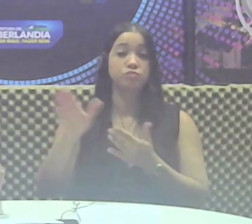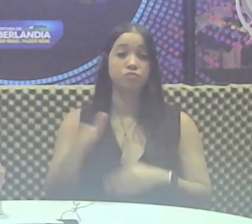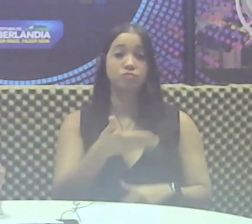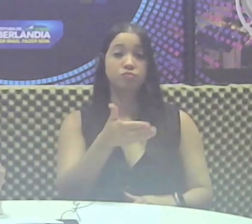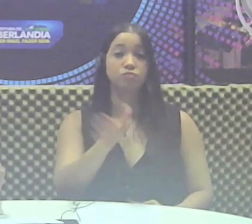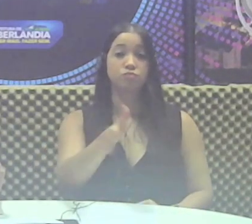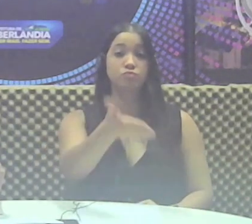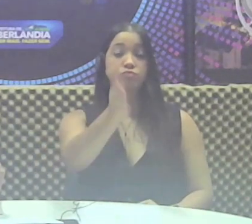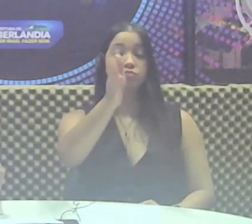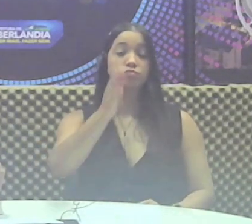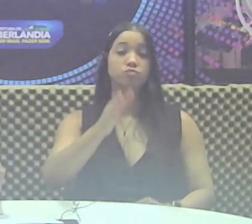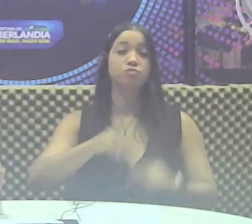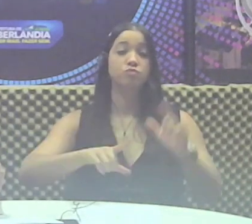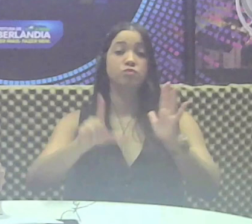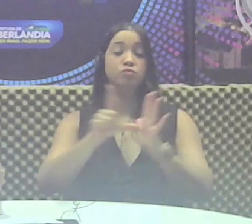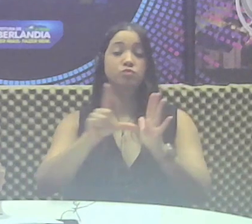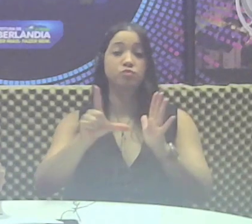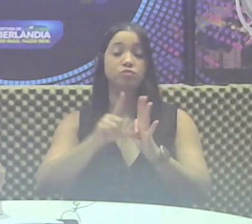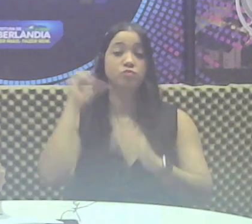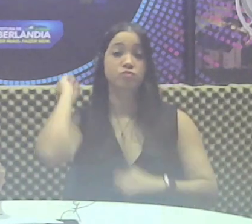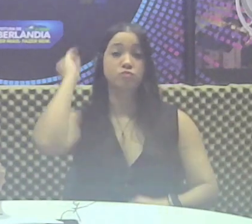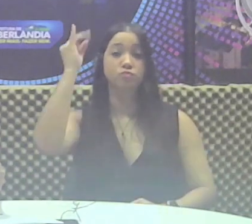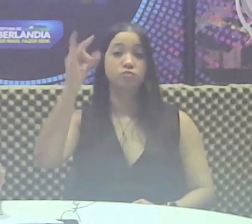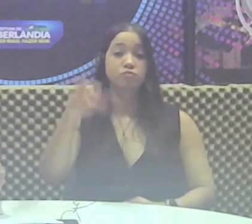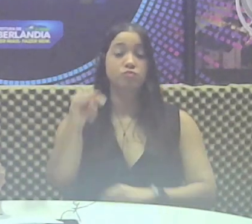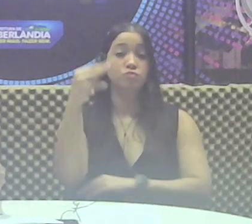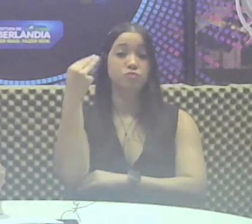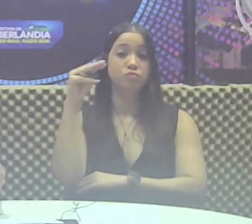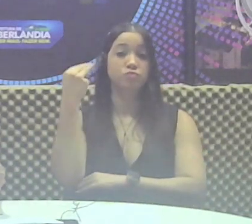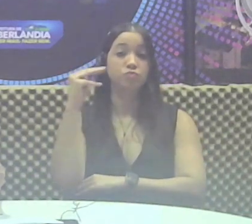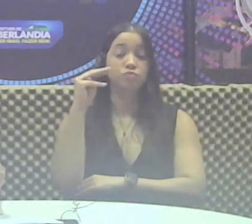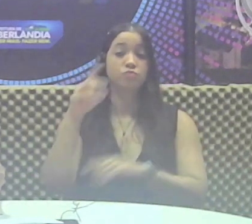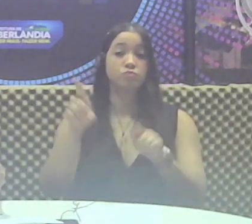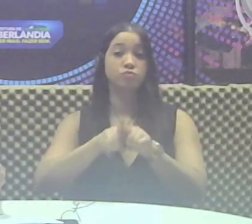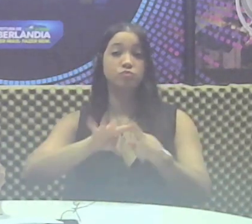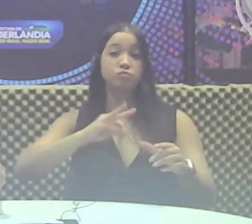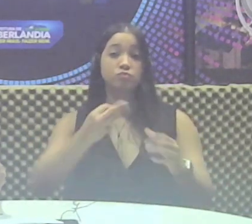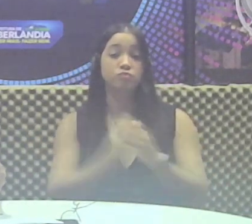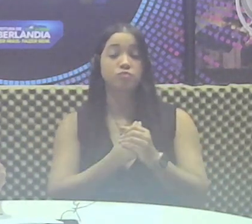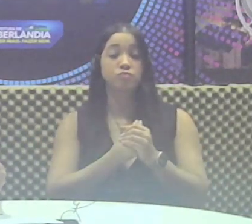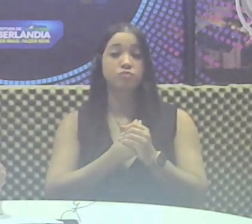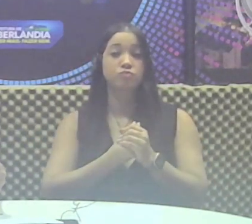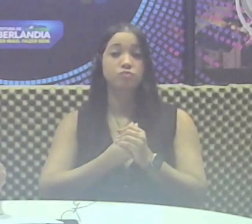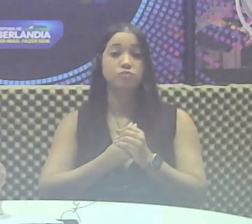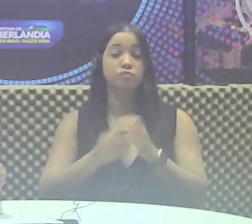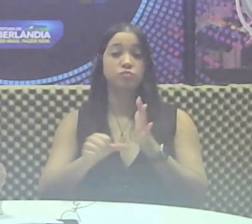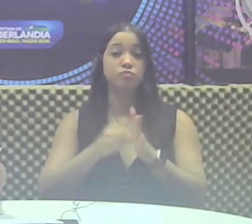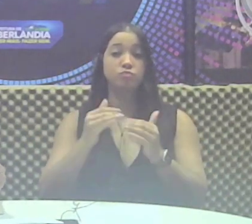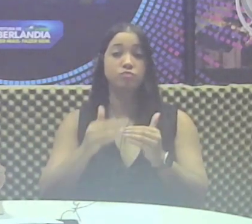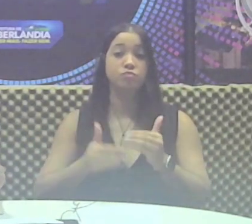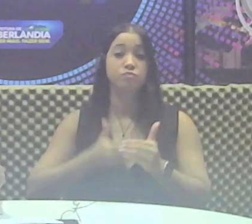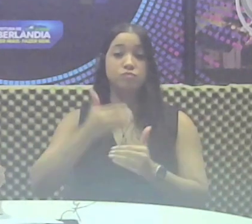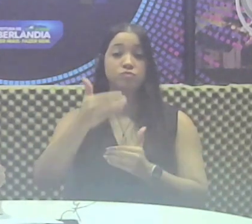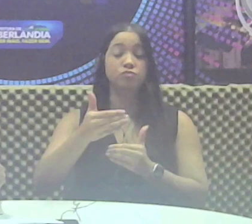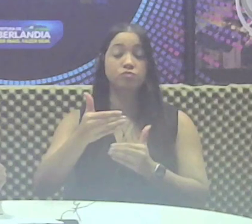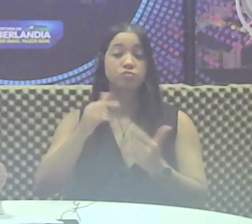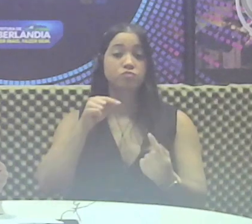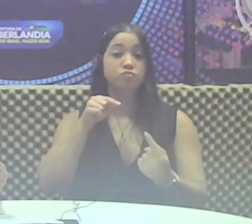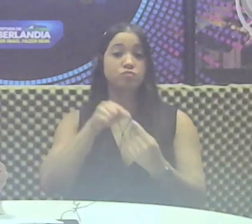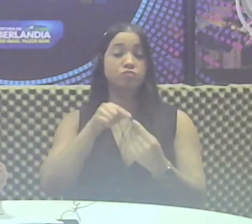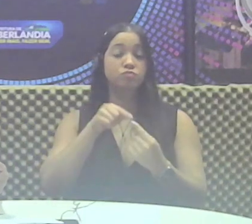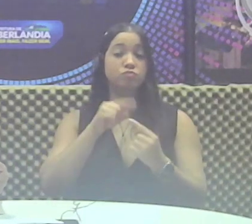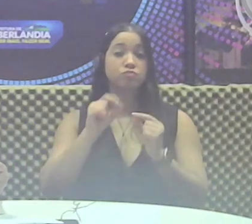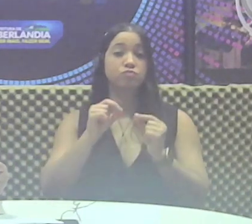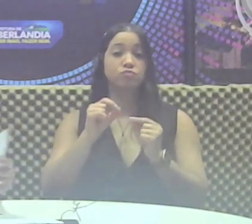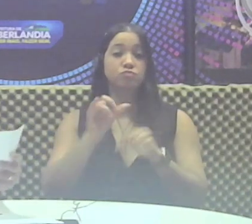o comércio dos bairros Alvorada, Morumbi e Residencial Integração na primeira etapa de atividades, que é voltada